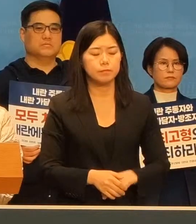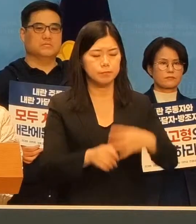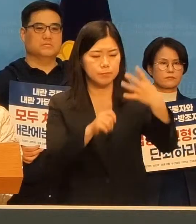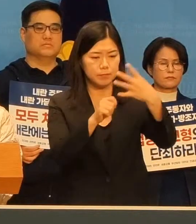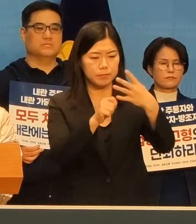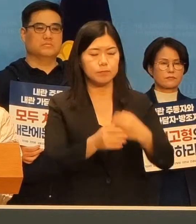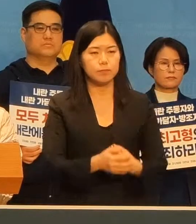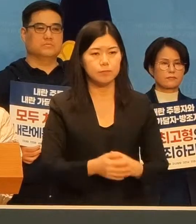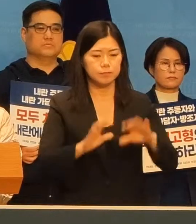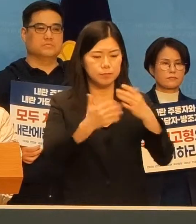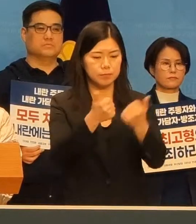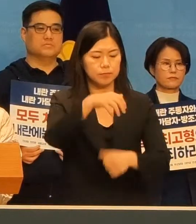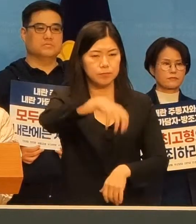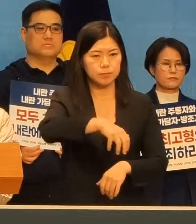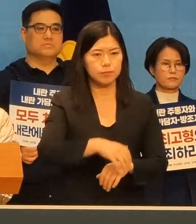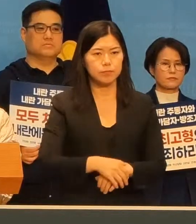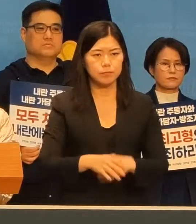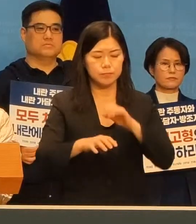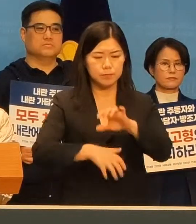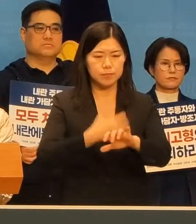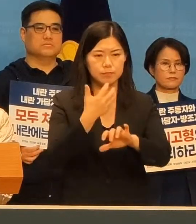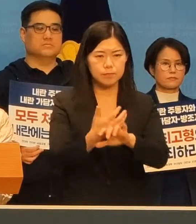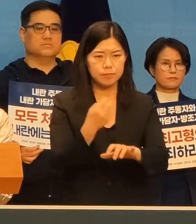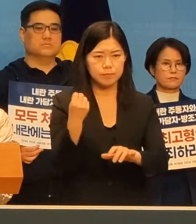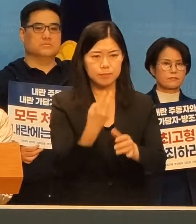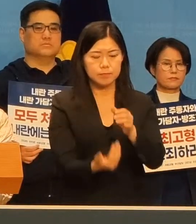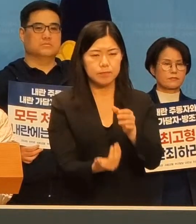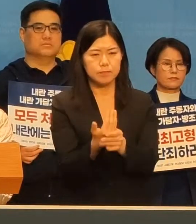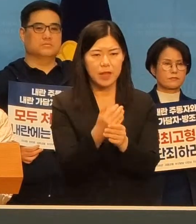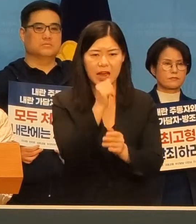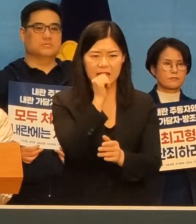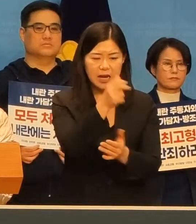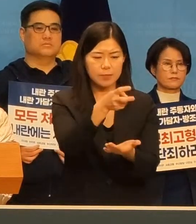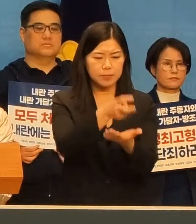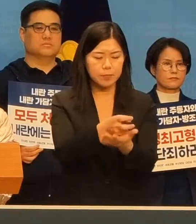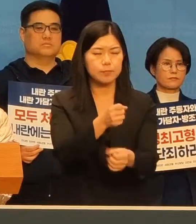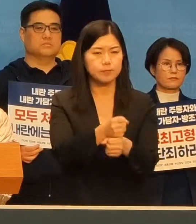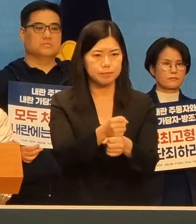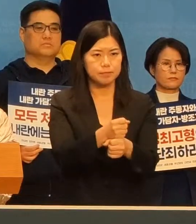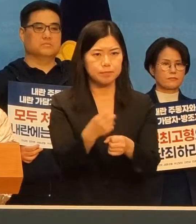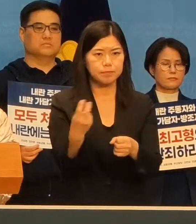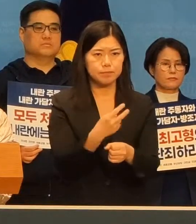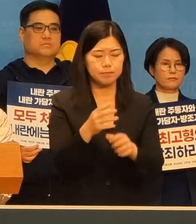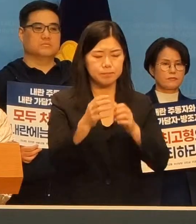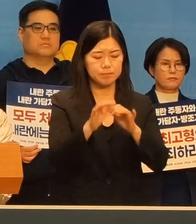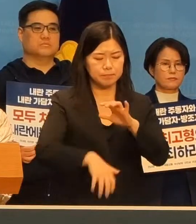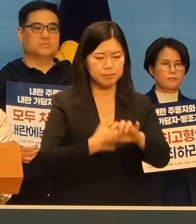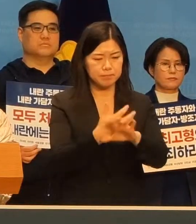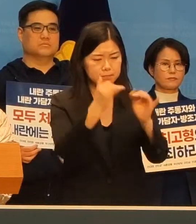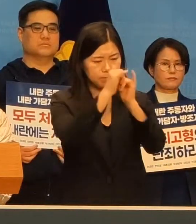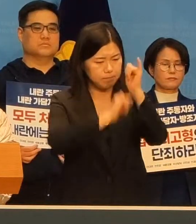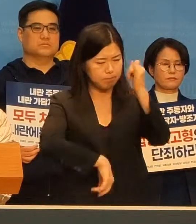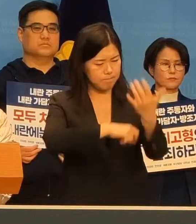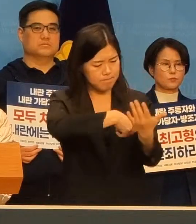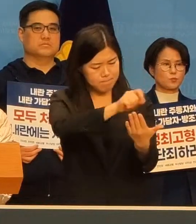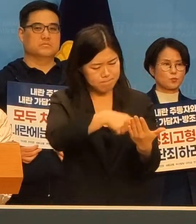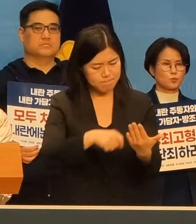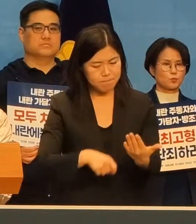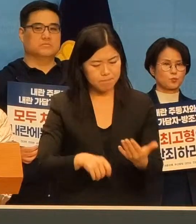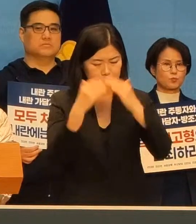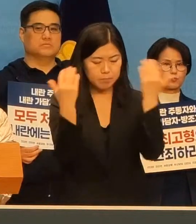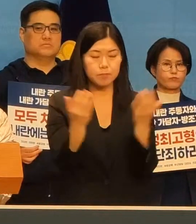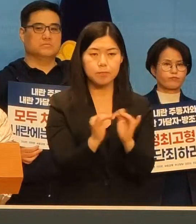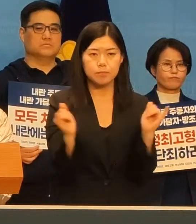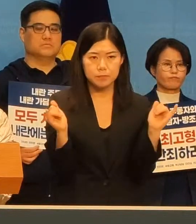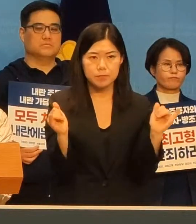넷째, 국회는 내란 재발 방지법을 즉각 제정하고 내란의 역사를 기록하여 전